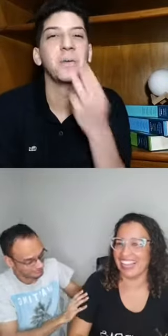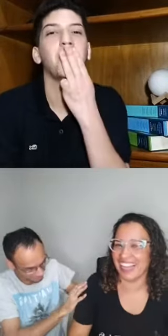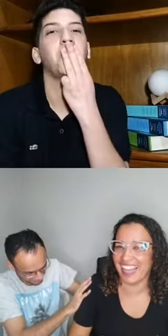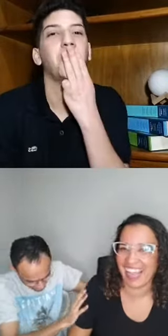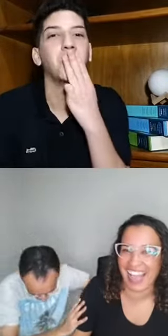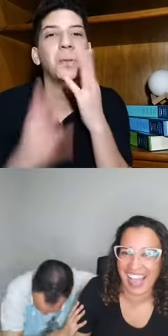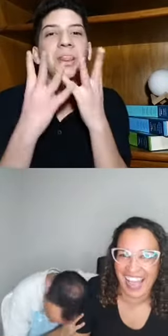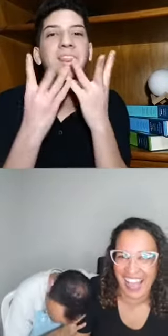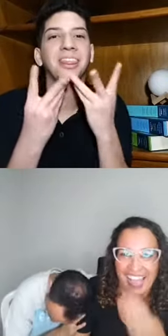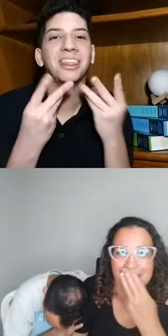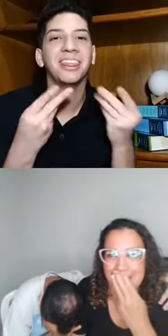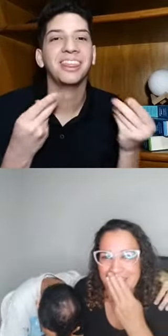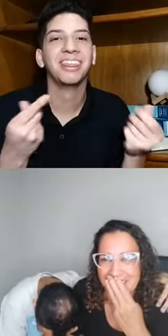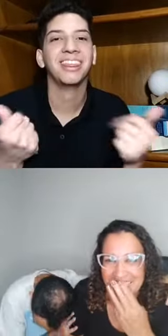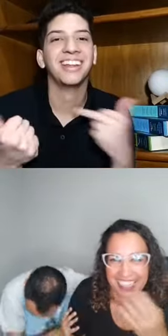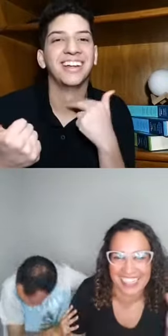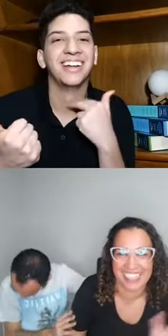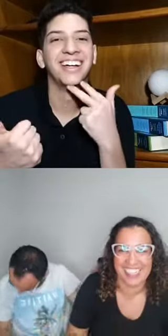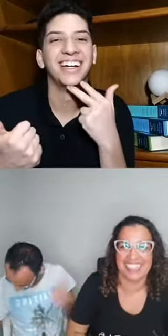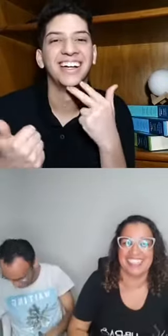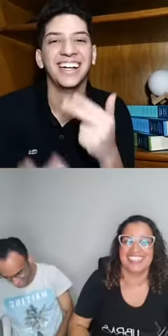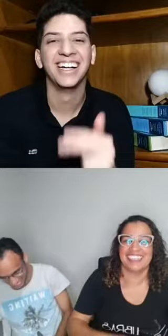Vamos lá.